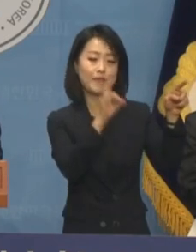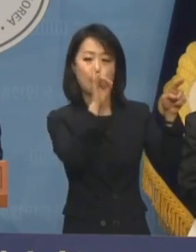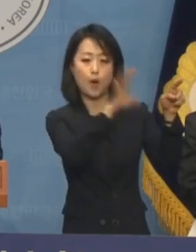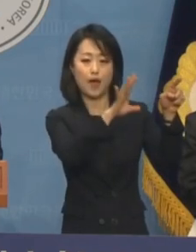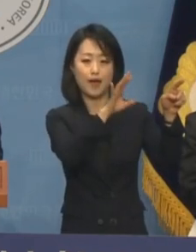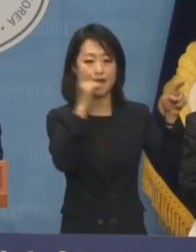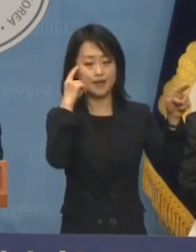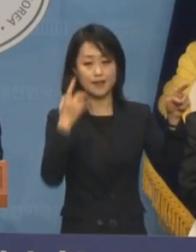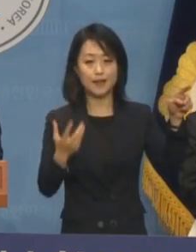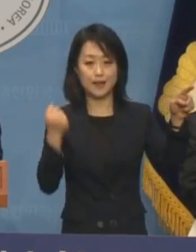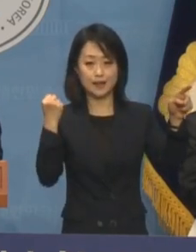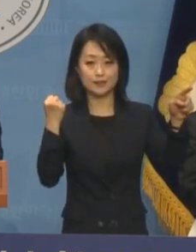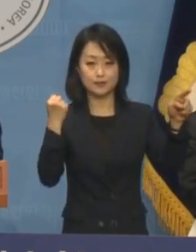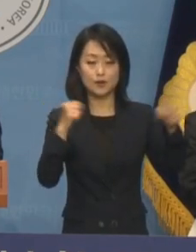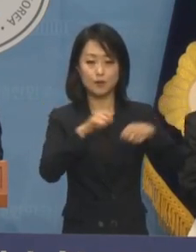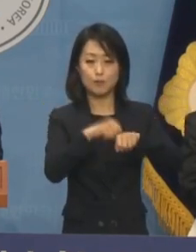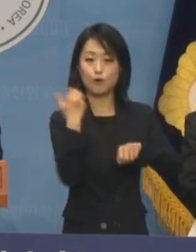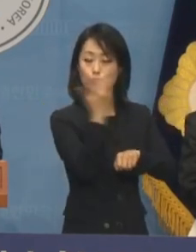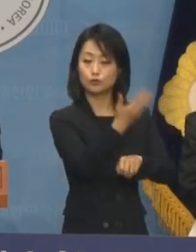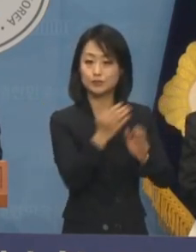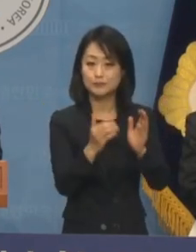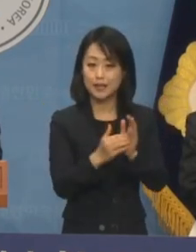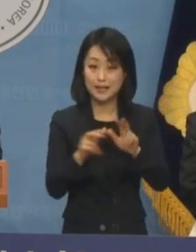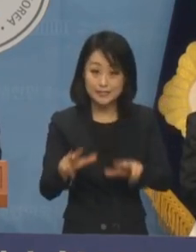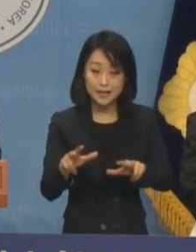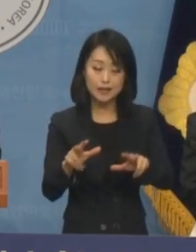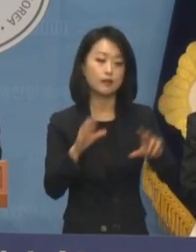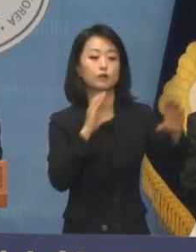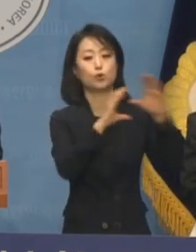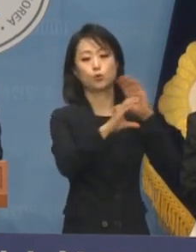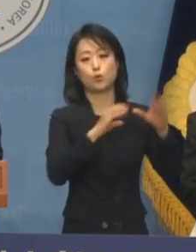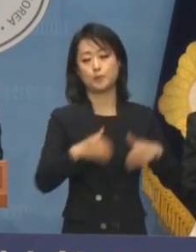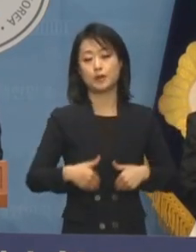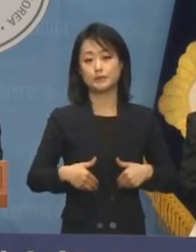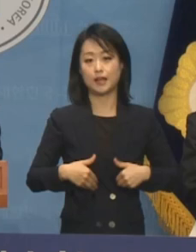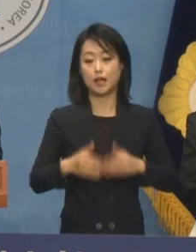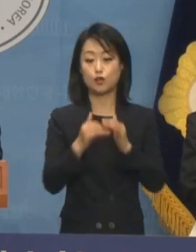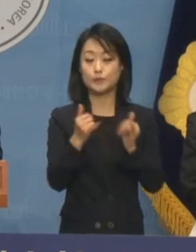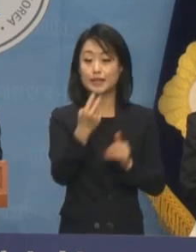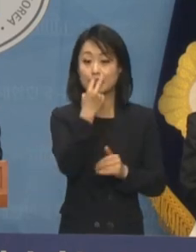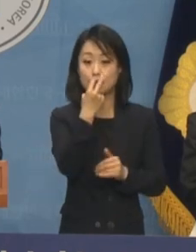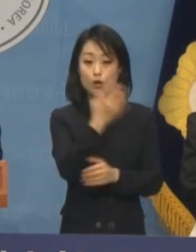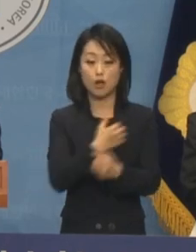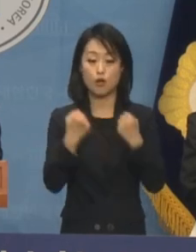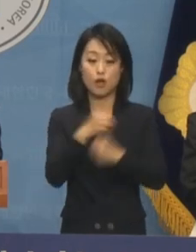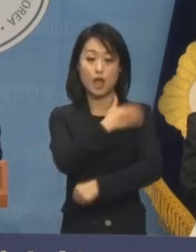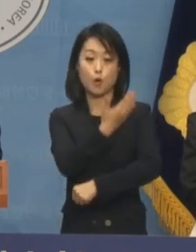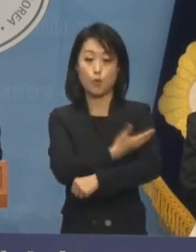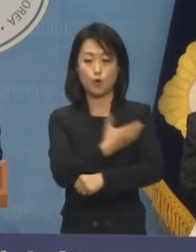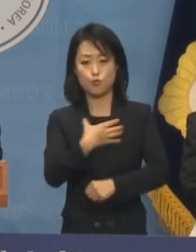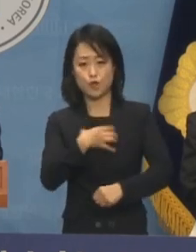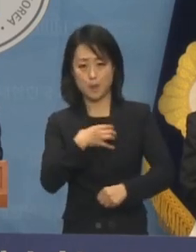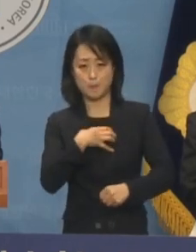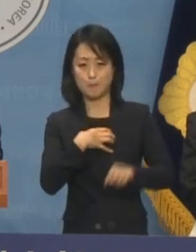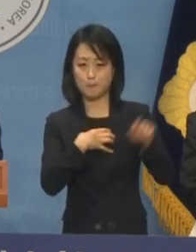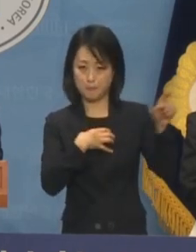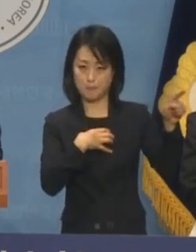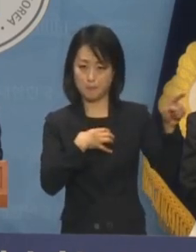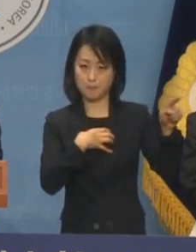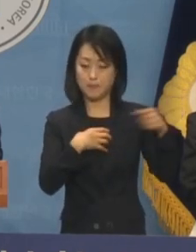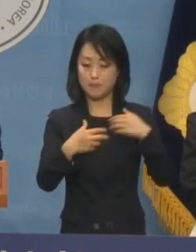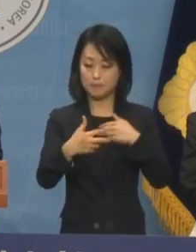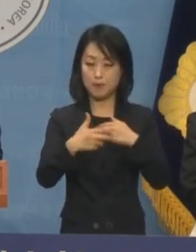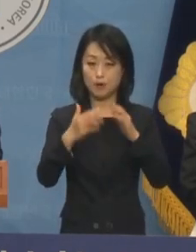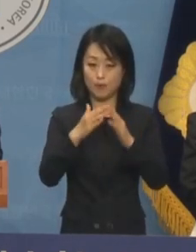않았습니다. 이제 소통해야 합니다. 국민의 생명과 건강권을 위협하는